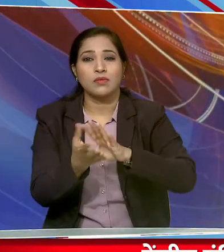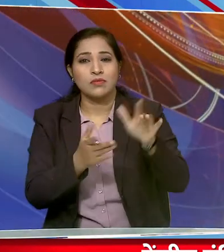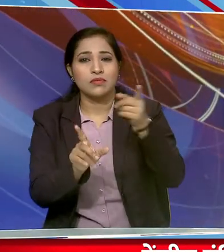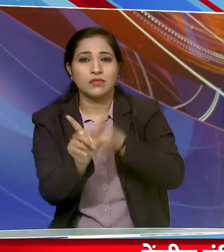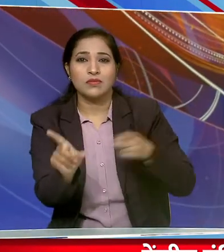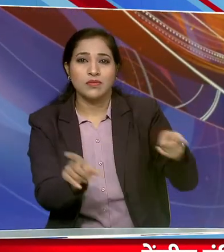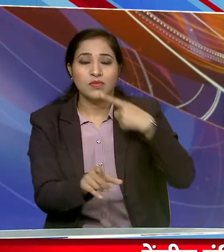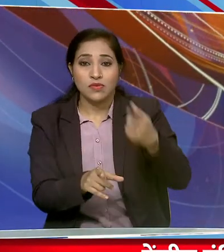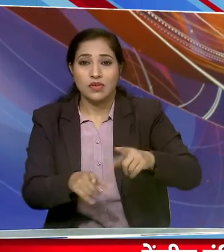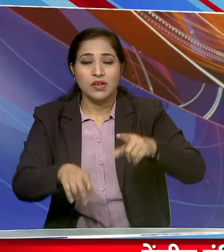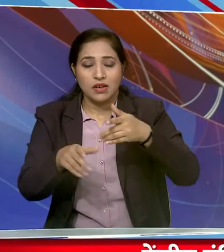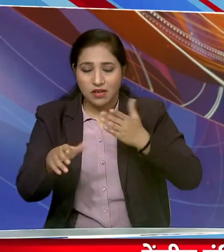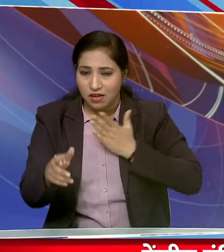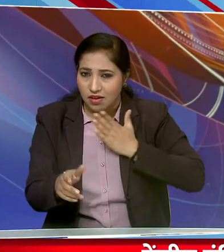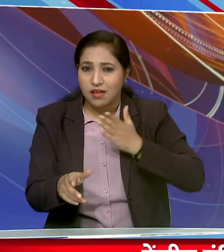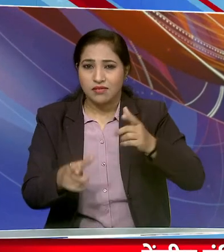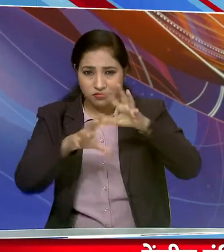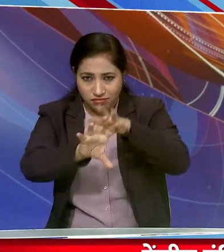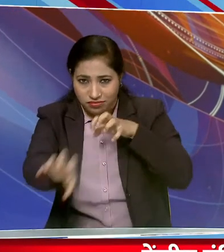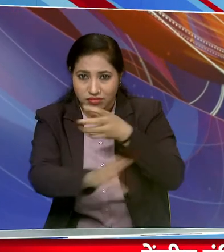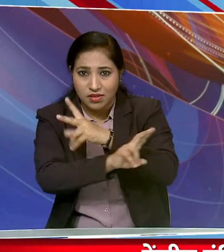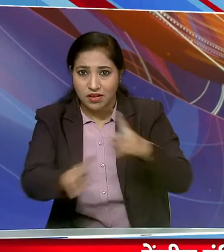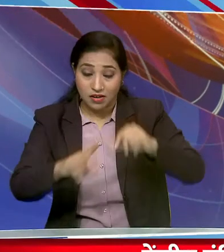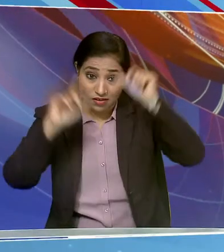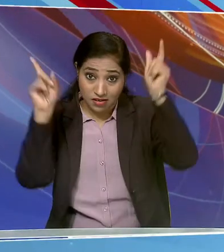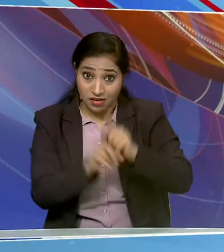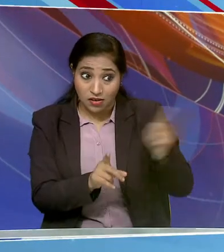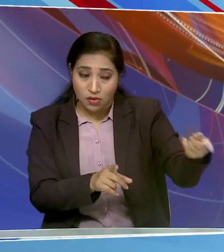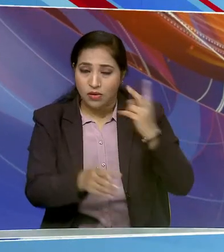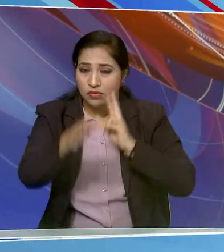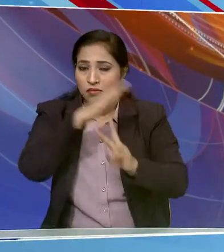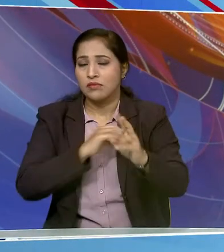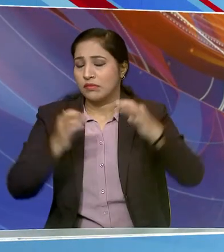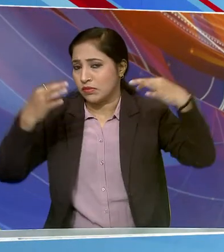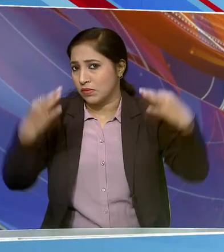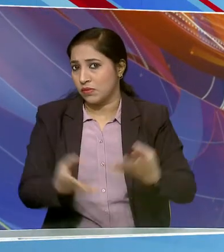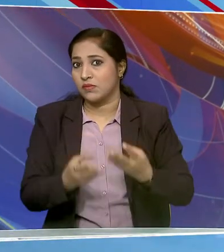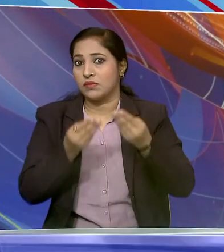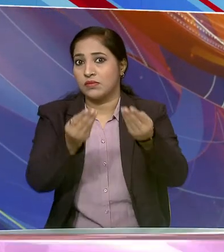कहा, वन्य जीव संरक्षण में भारत ने दुनिया को दी एक नई दृष्टि।